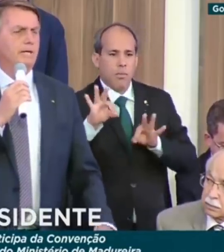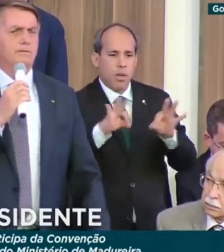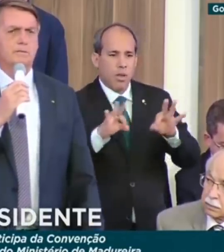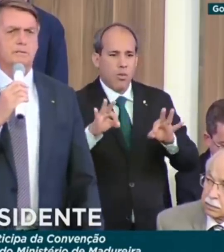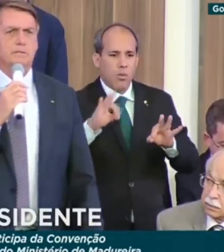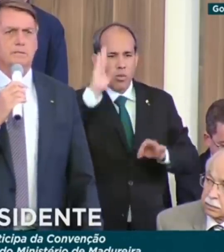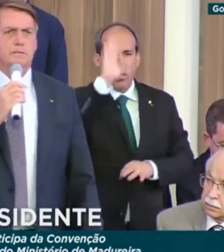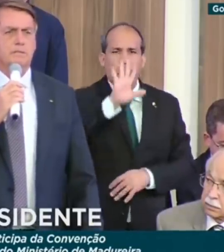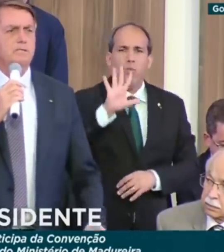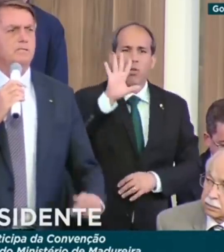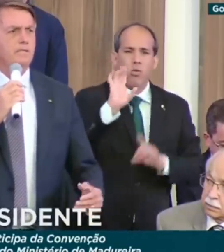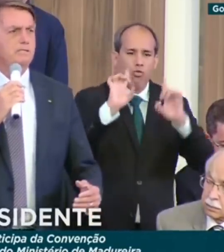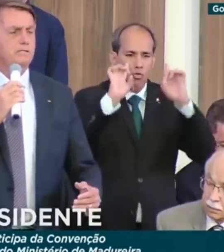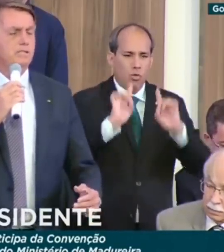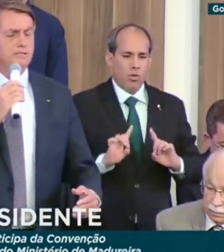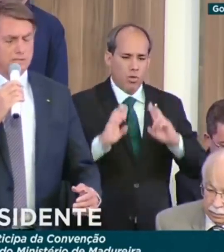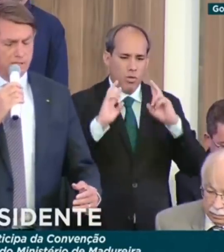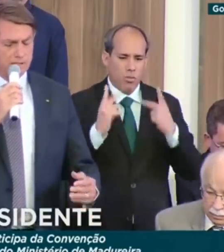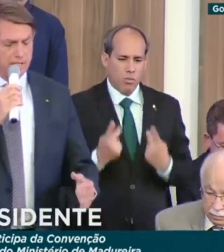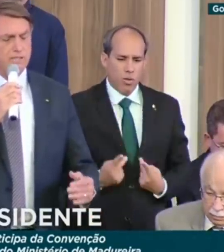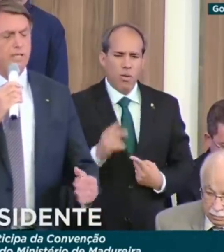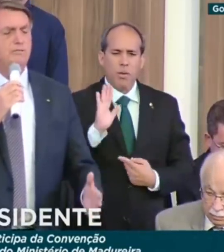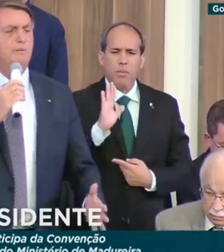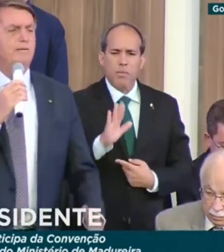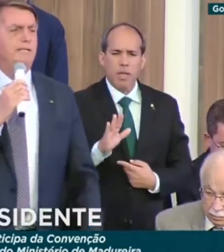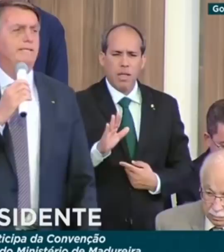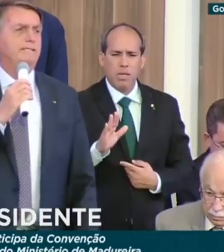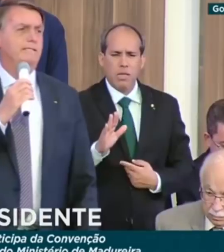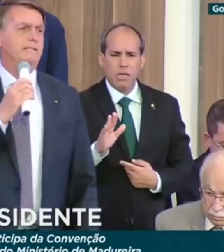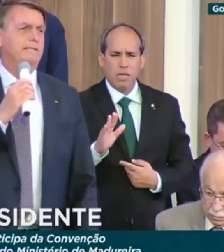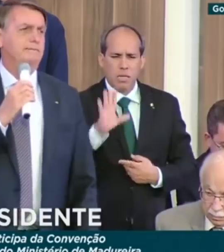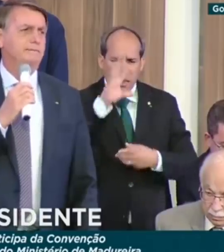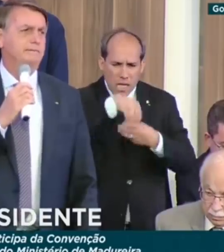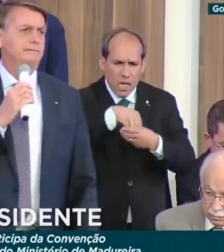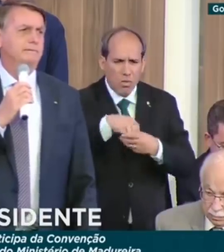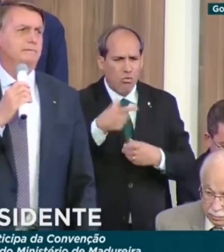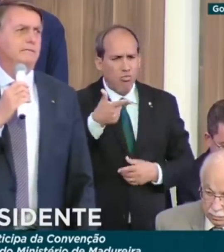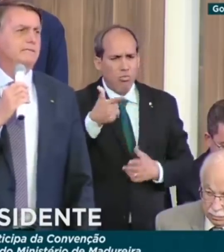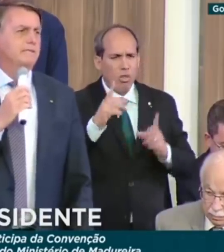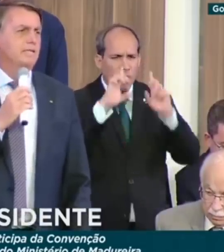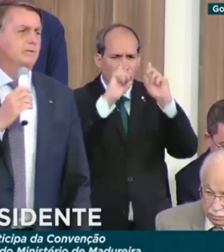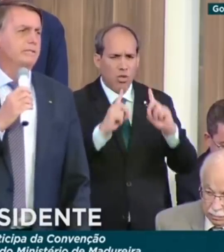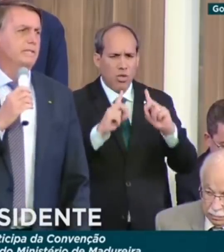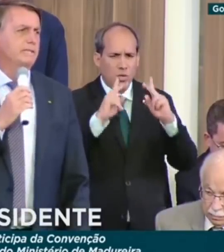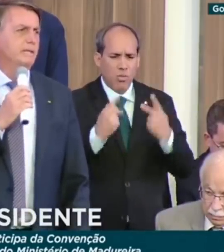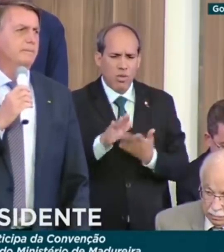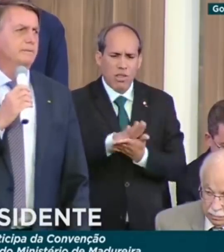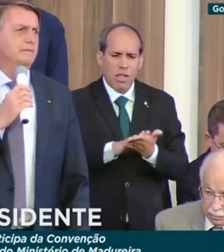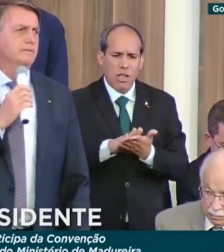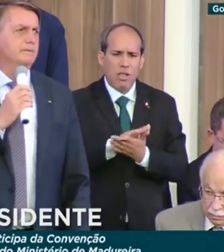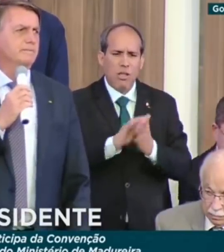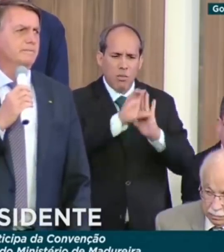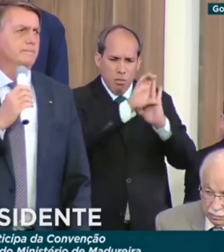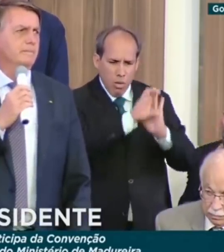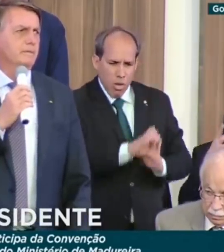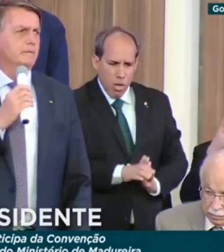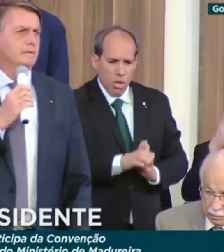Direitos Humanos, que de direitos humanos nada tinha ali, 180